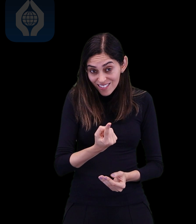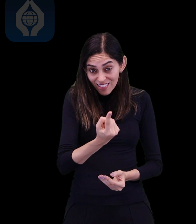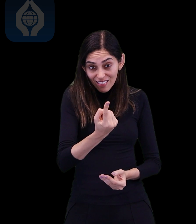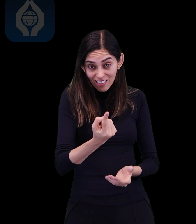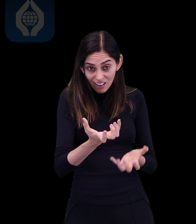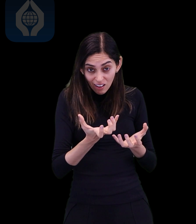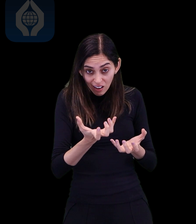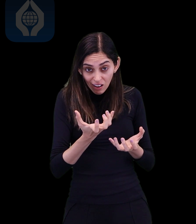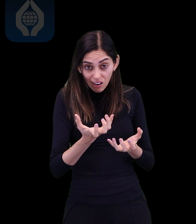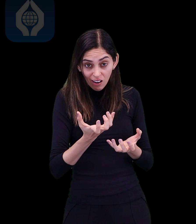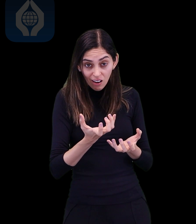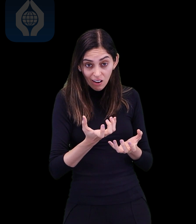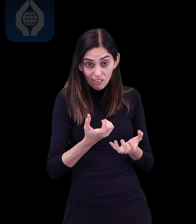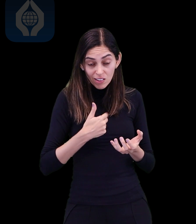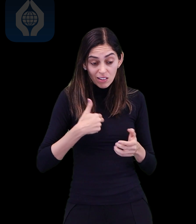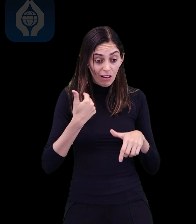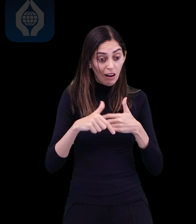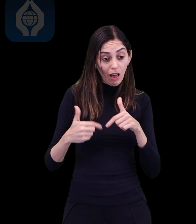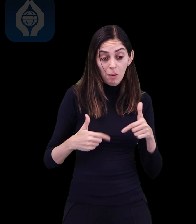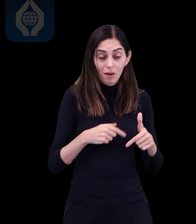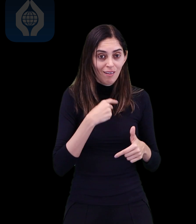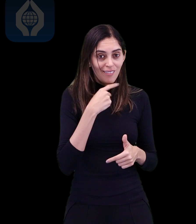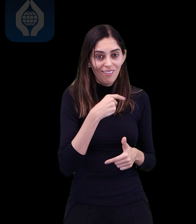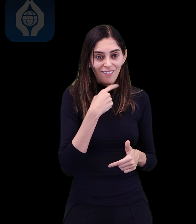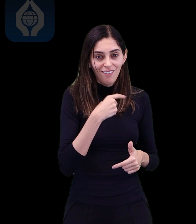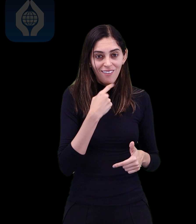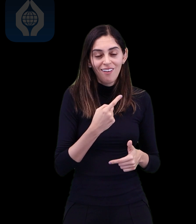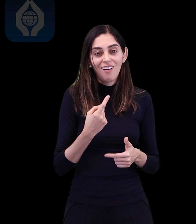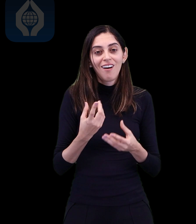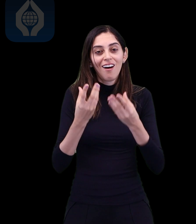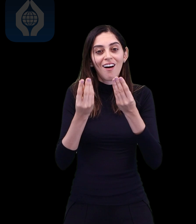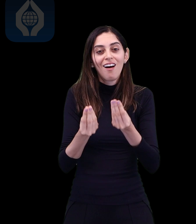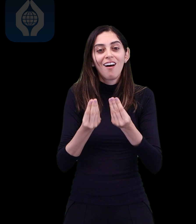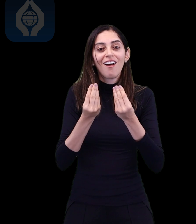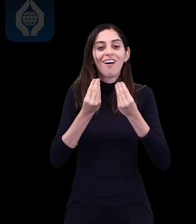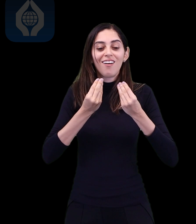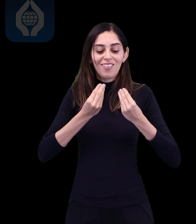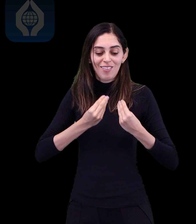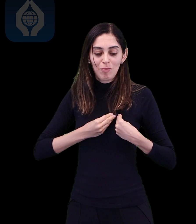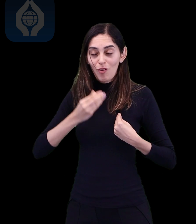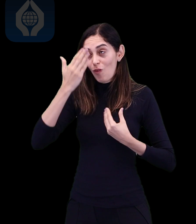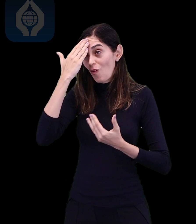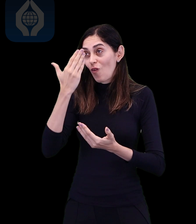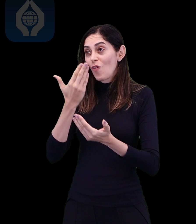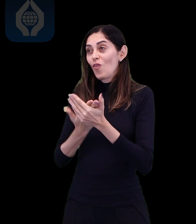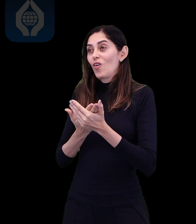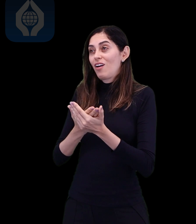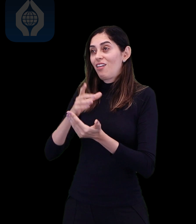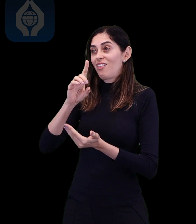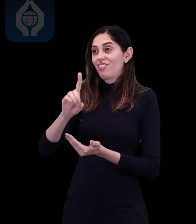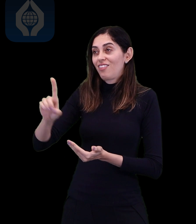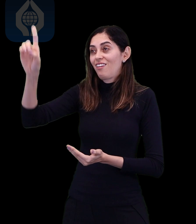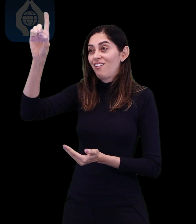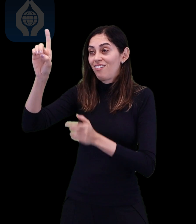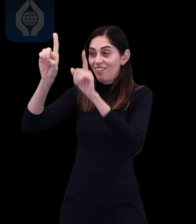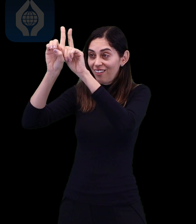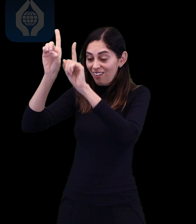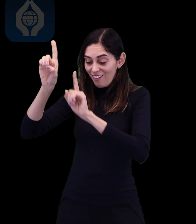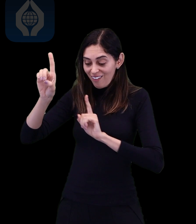não pode trabalhar para obtê-lo, só pode recebê-lo confiando em Deus para dar o que é